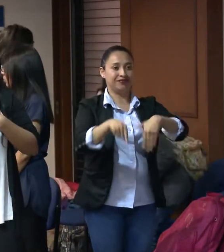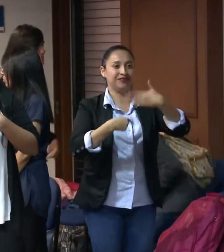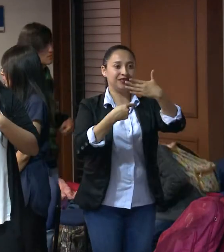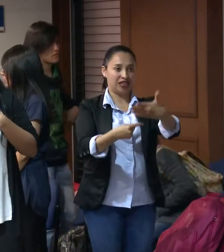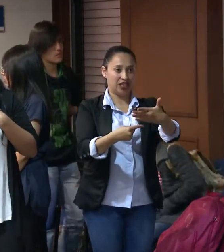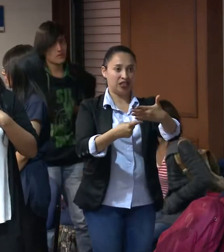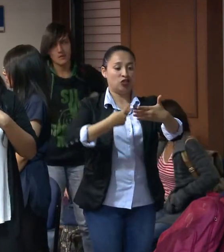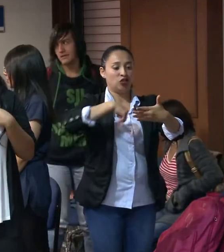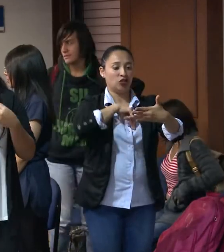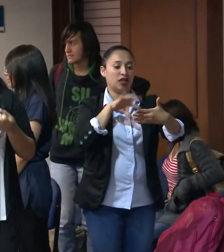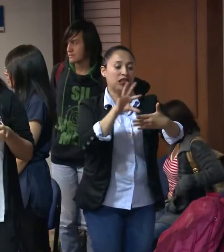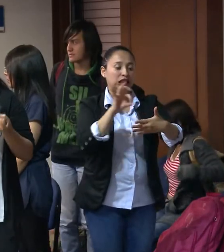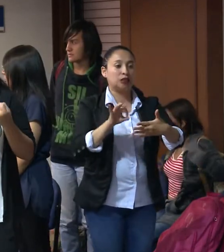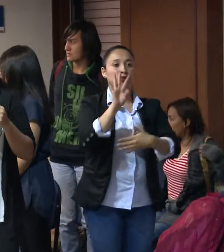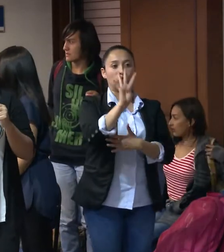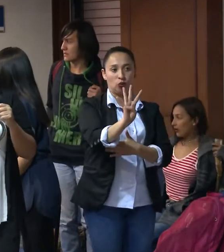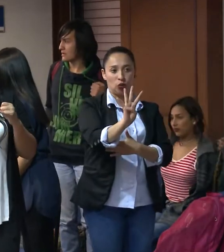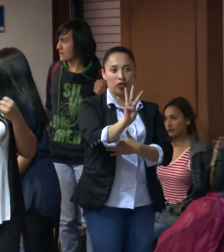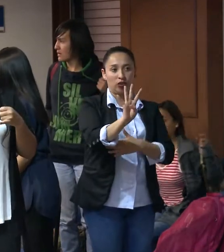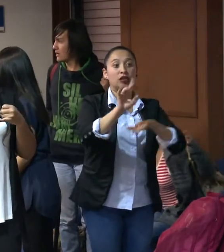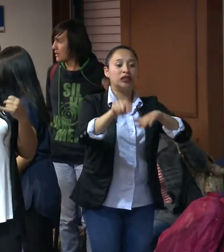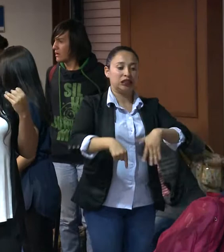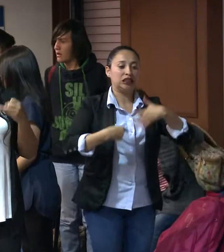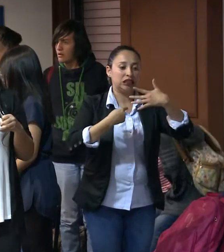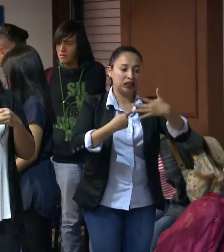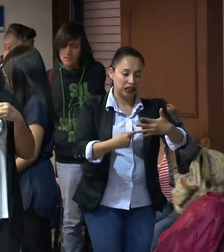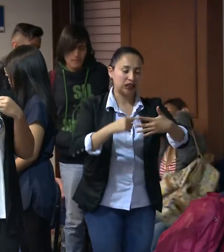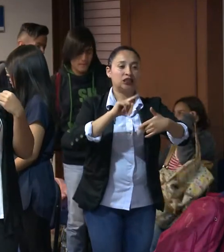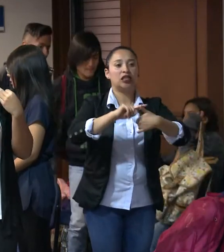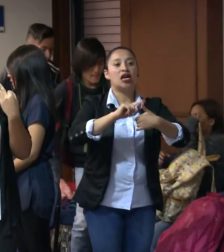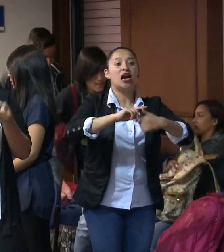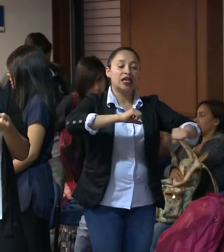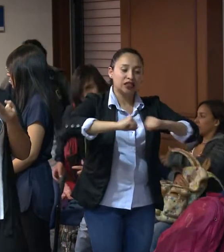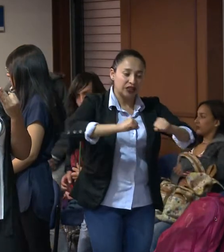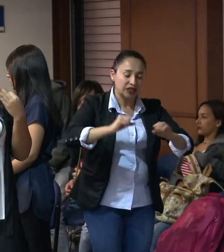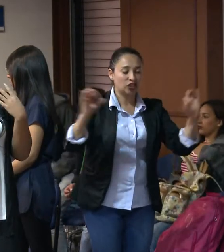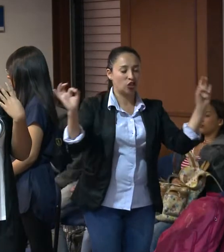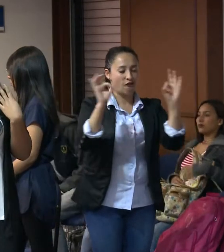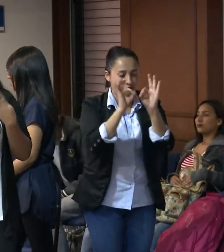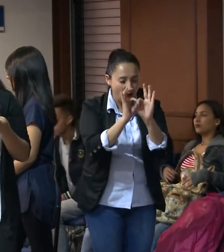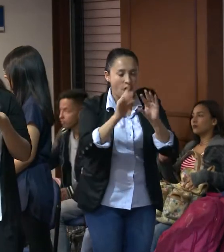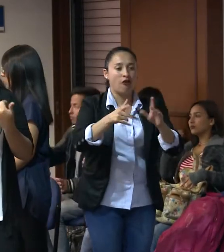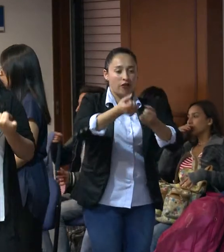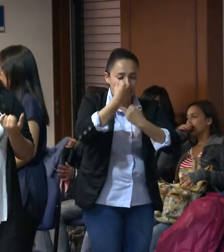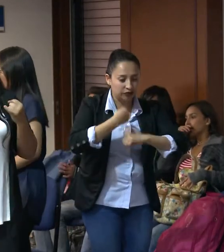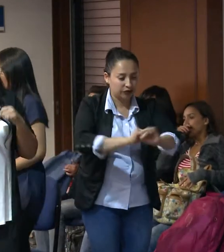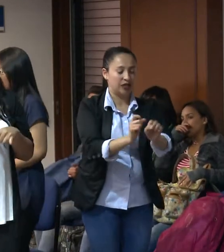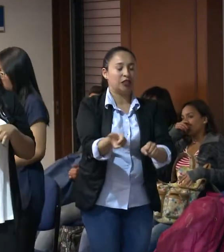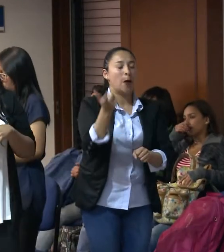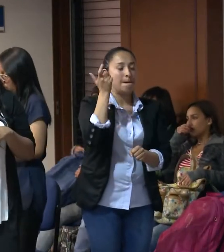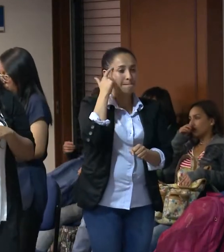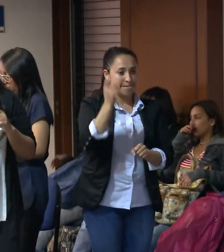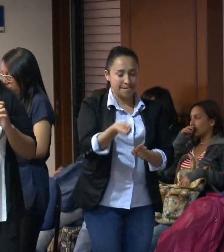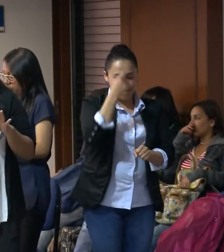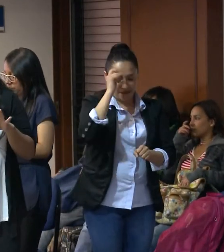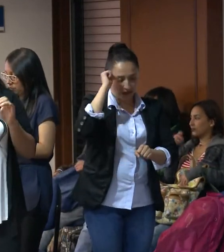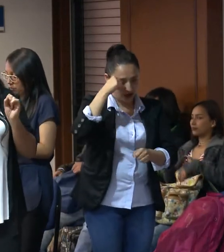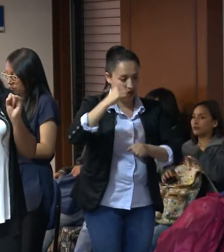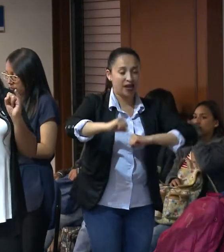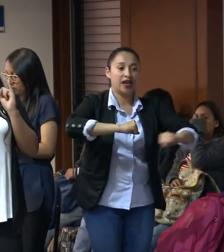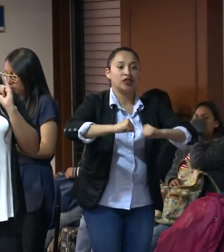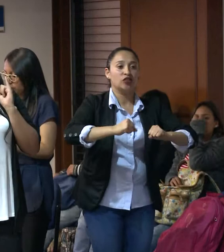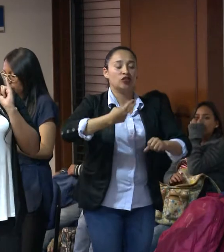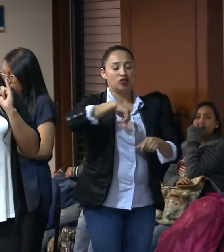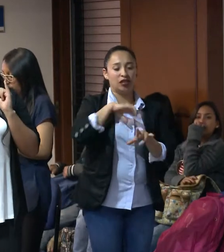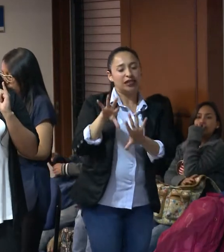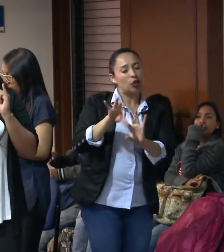solo abordamos 4. Las 6 son activación, foco, esfuerzo, memoria, emoción y acción. Nosotros solo